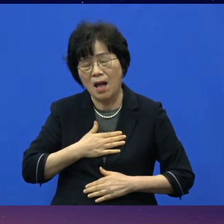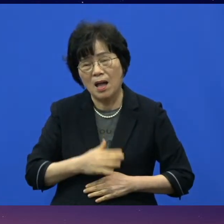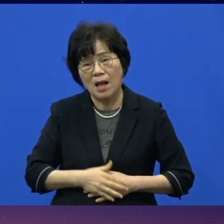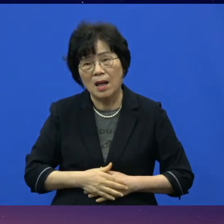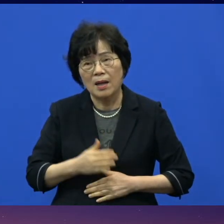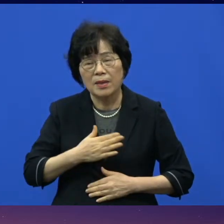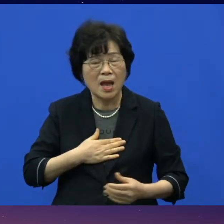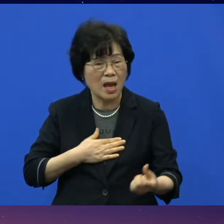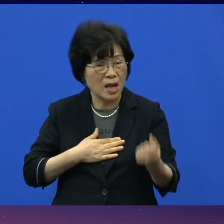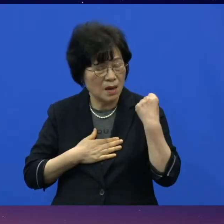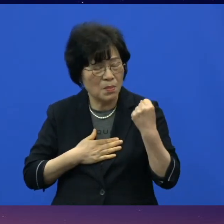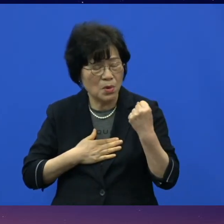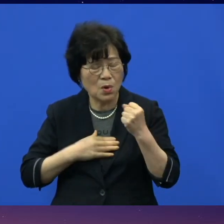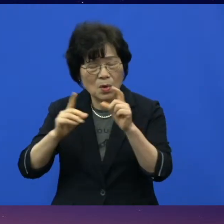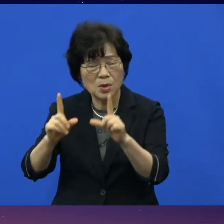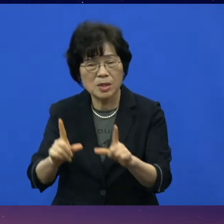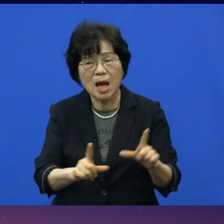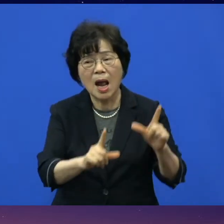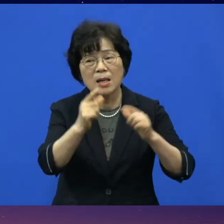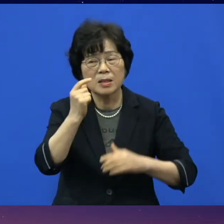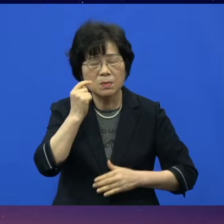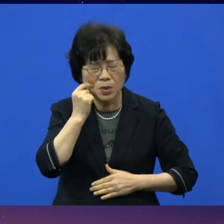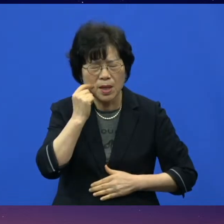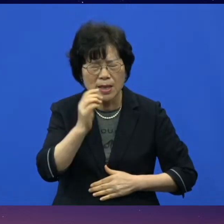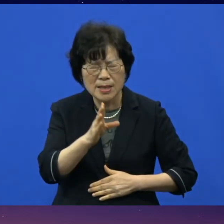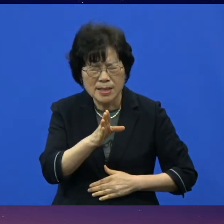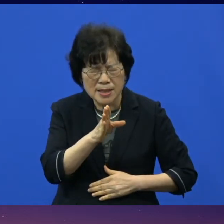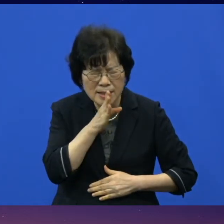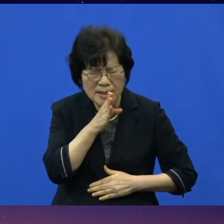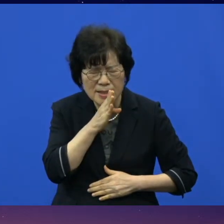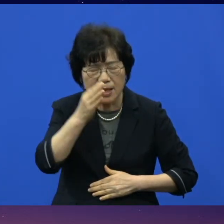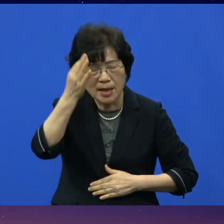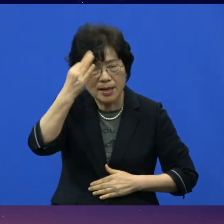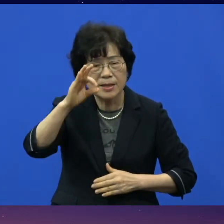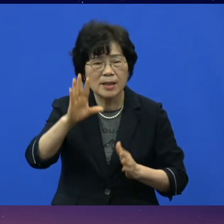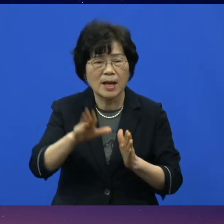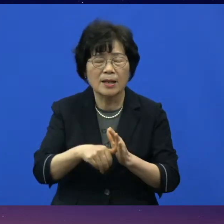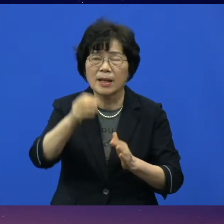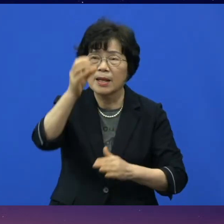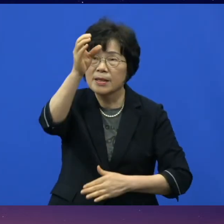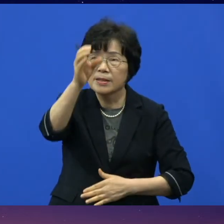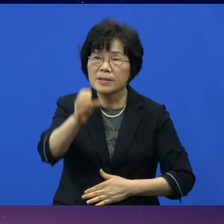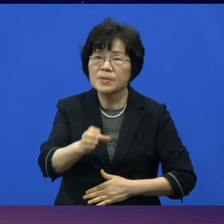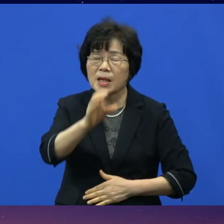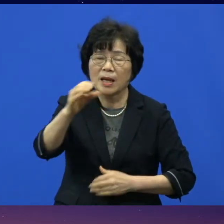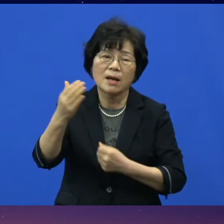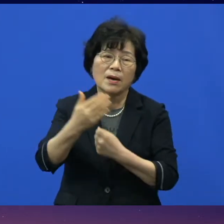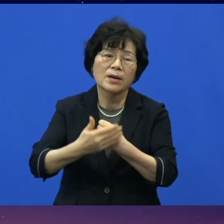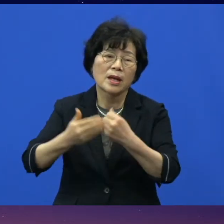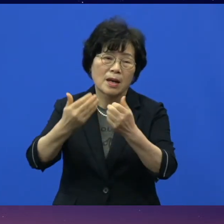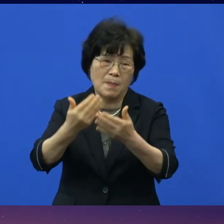내 힘으로 설 수 없다라고 하는 걸 진실하게 인정할 때 십자가의 은혜가 있는 거예요.